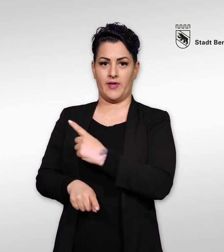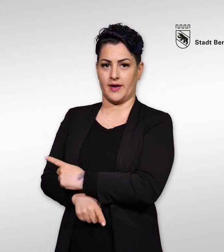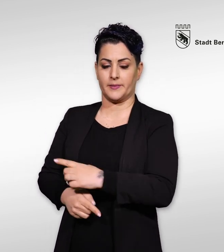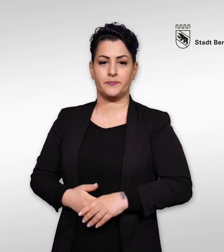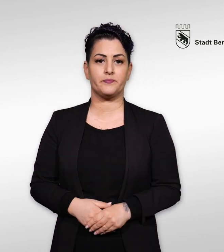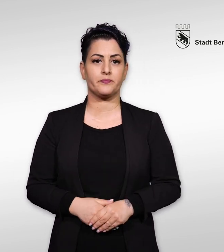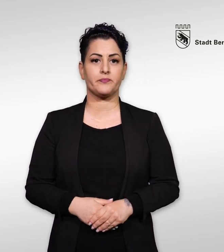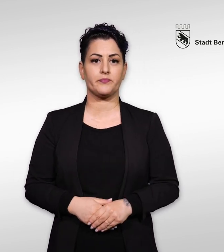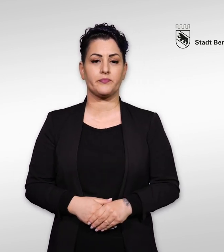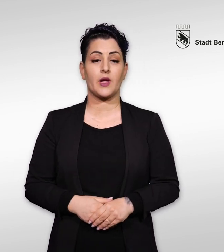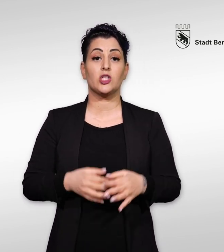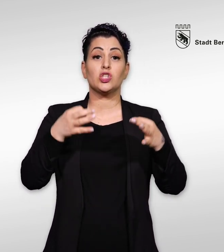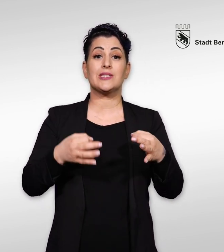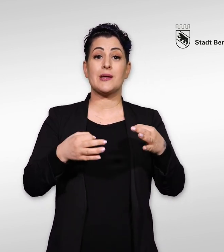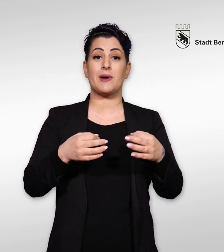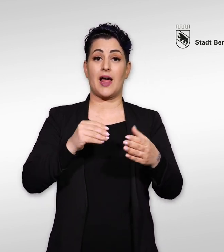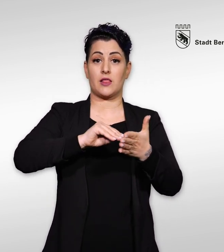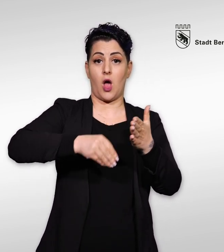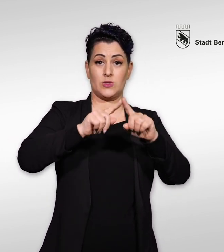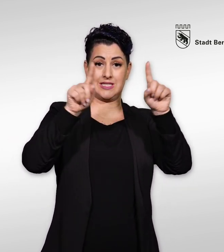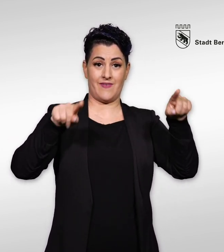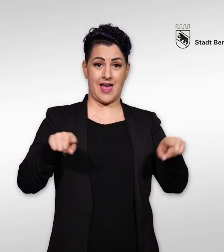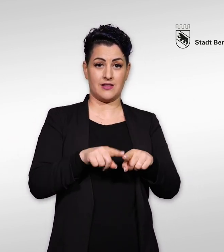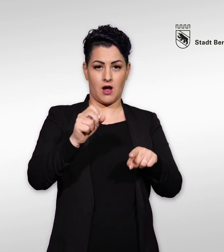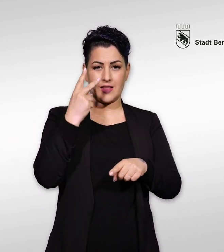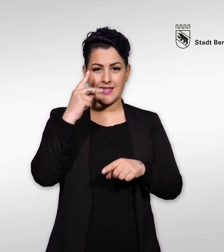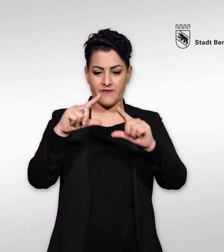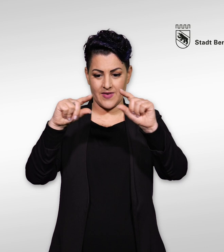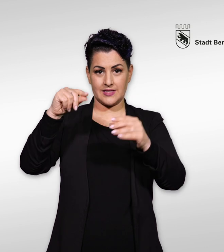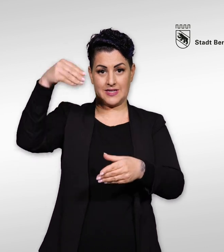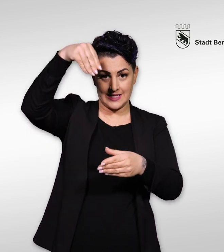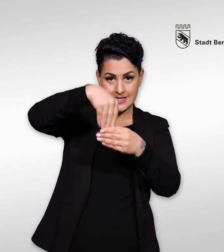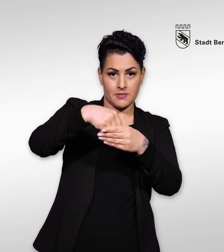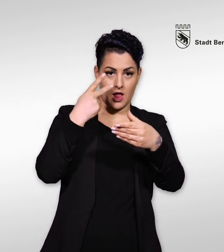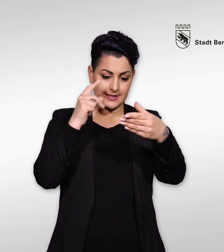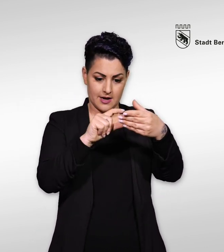Platzieren Sie den Stimmrechtsausweis so, dass die Adresse der Stadt Bern durch das Fenster sichtbar ist.